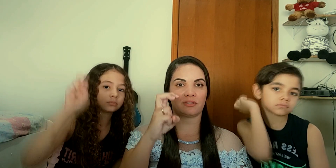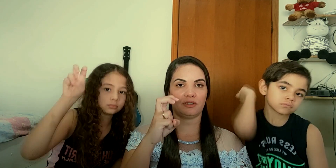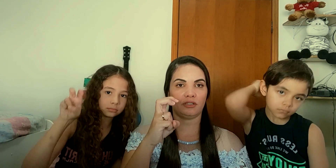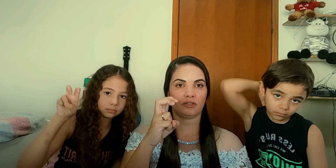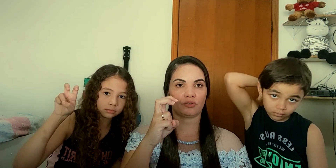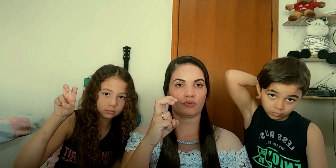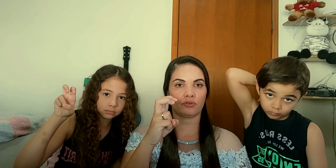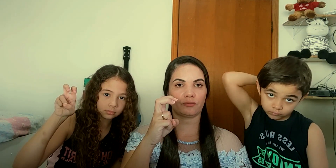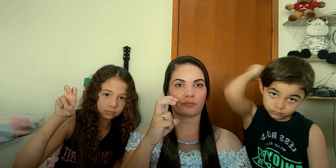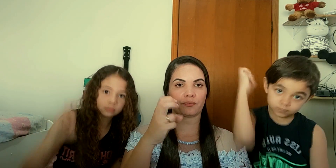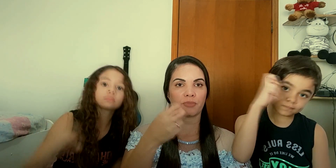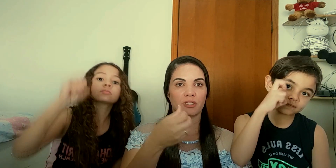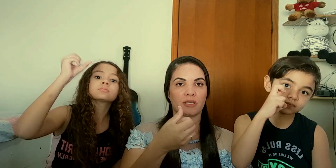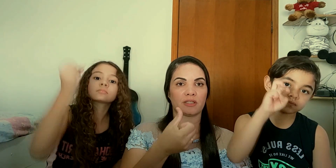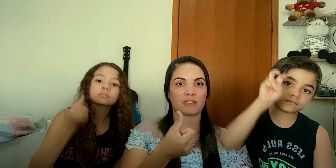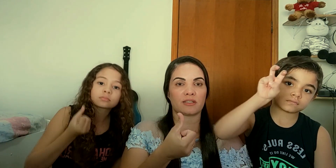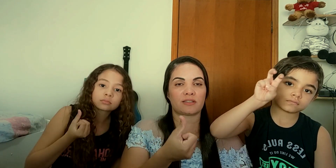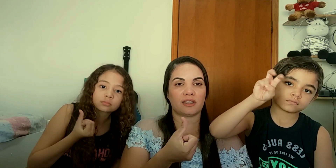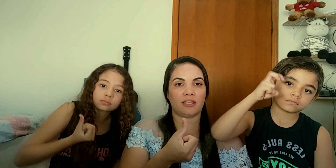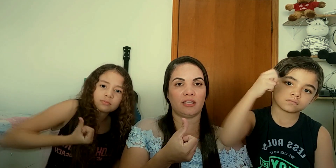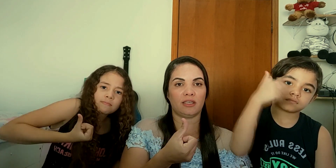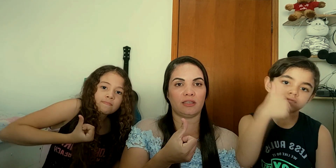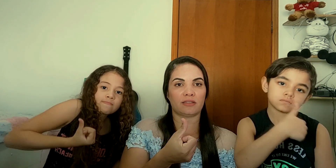Cinco. Seis.